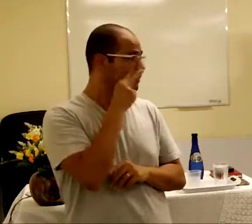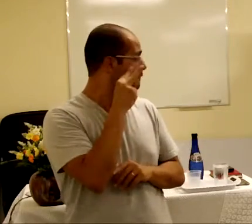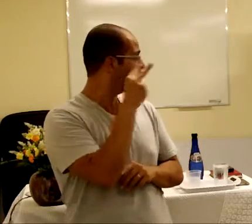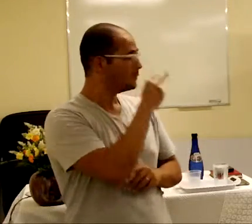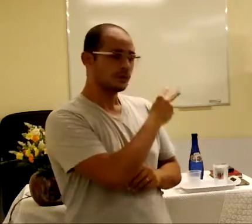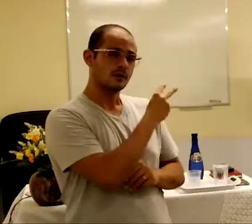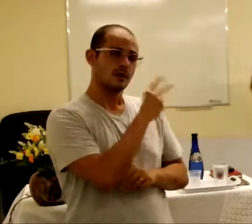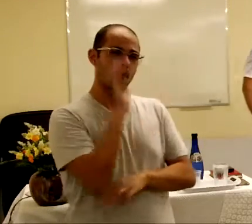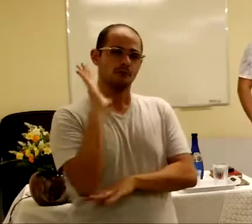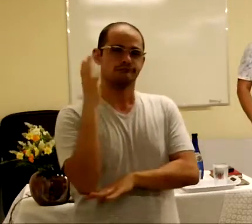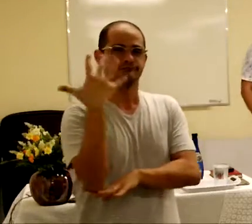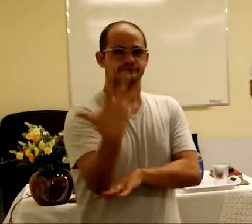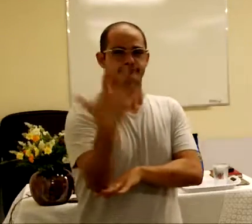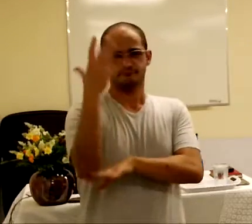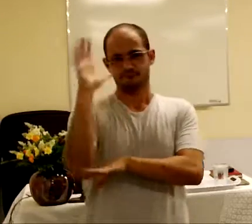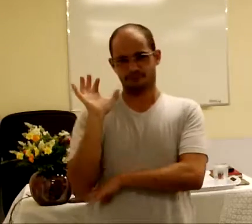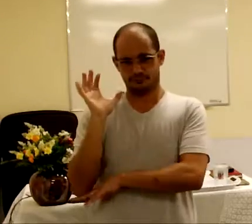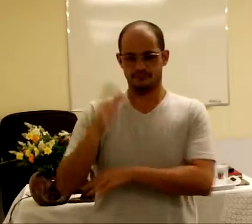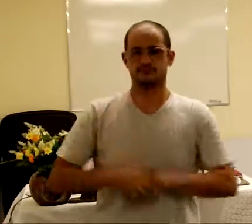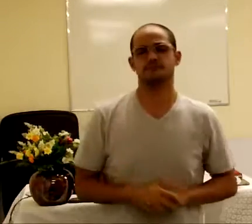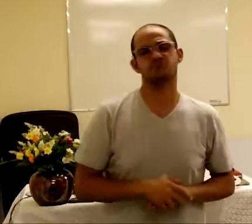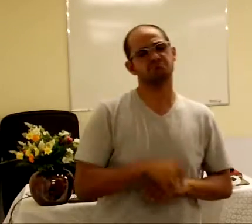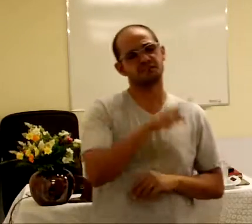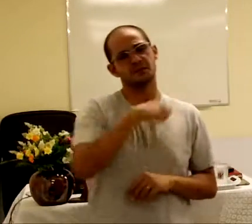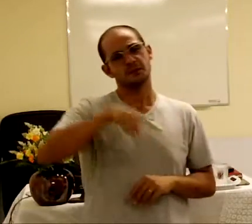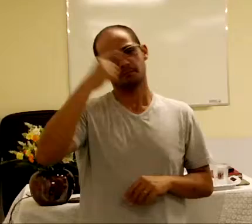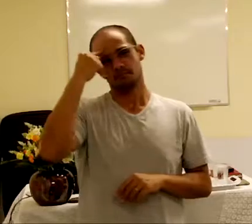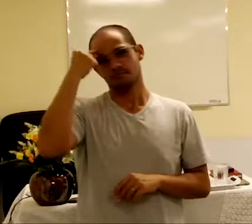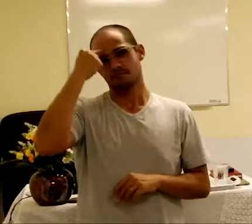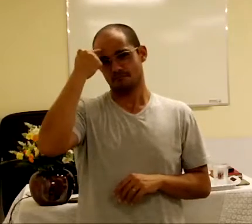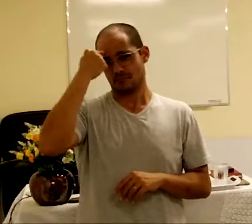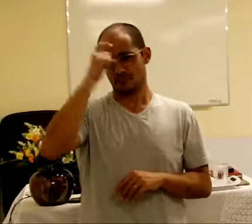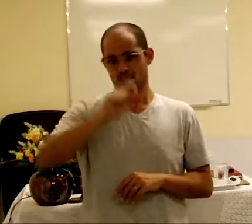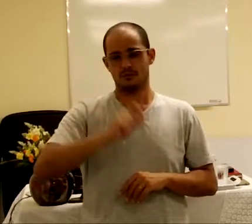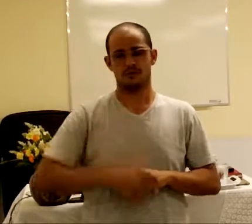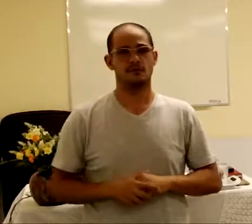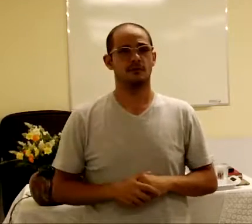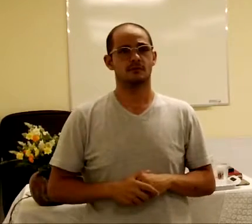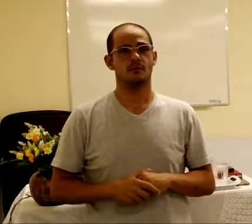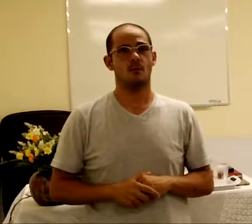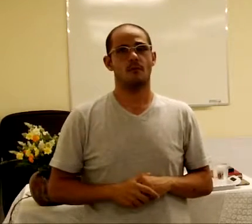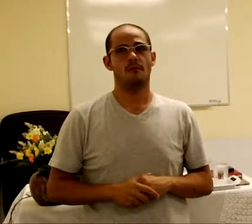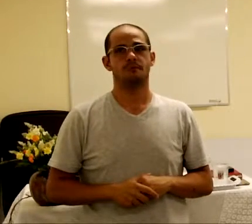nos fenômenos da natureza. Se a gente for pensar, boa parte da nossa